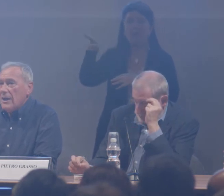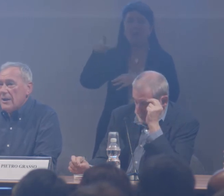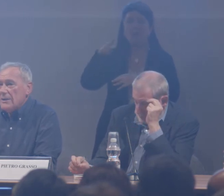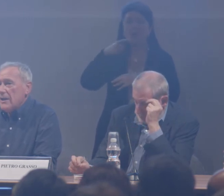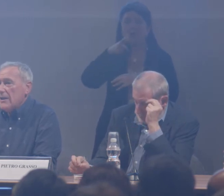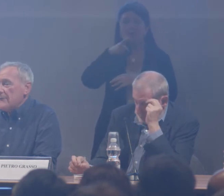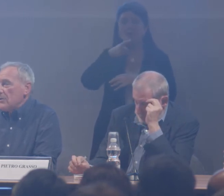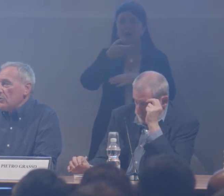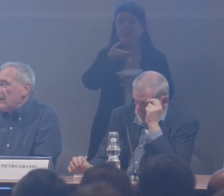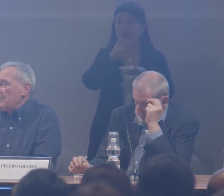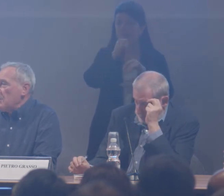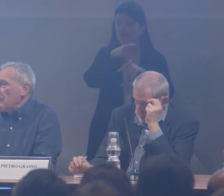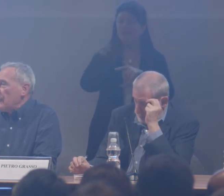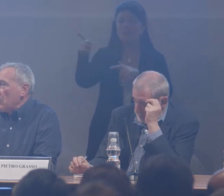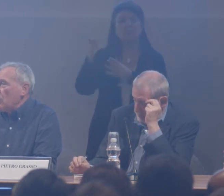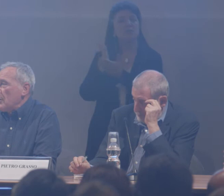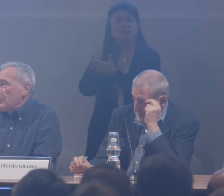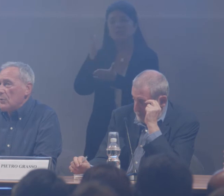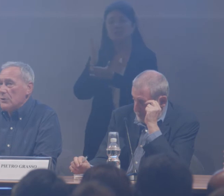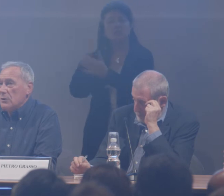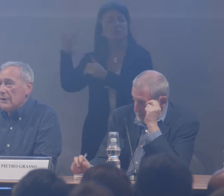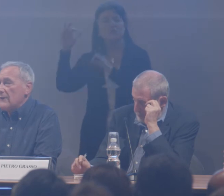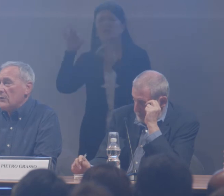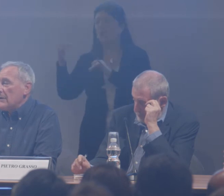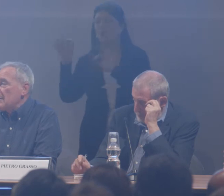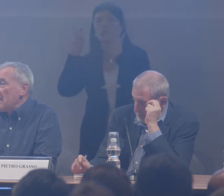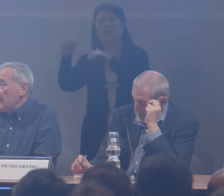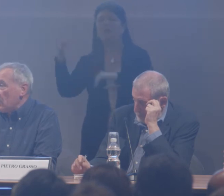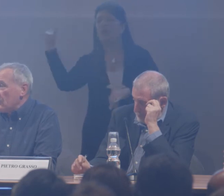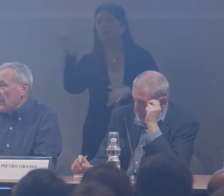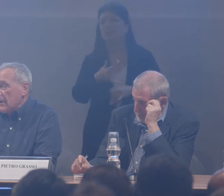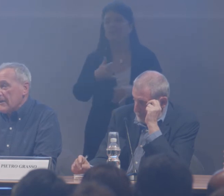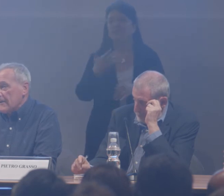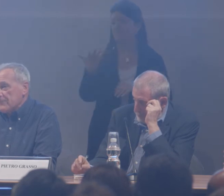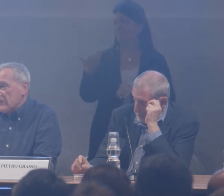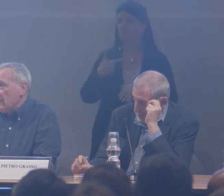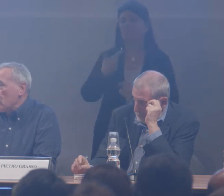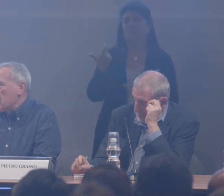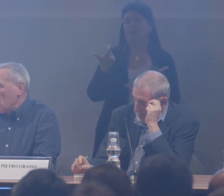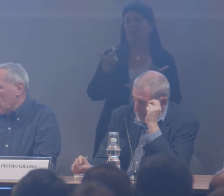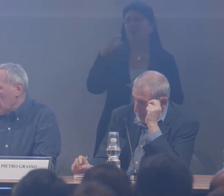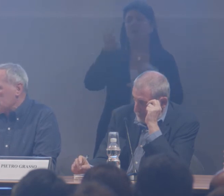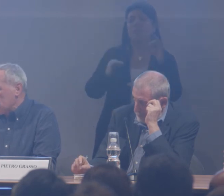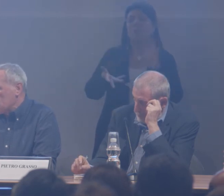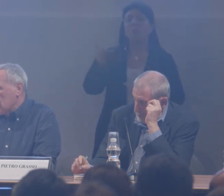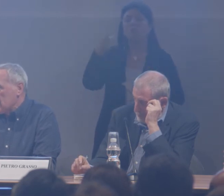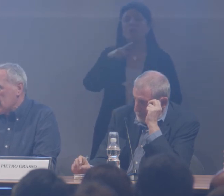E l'idea di trovarmi un Falcone procuratore nazionale antimafia, cosa che veniva